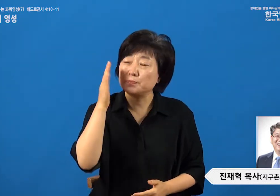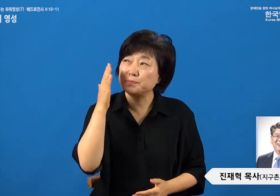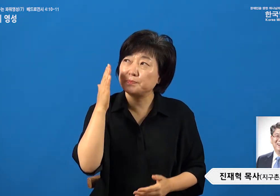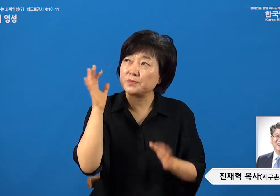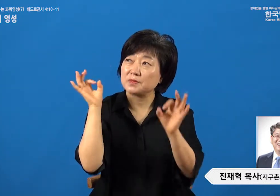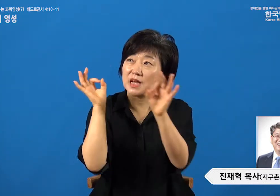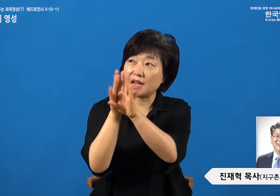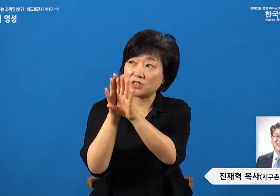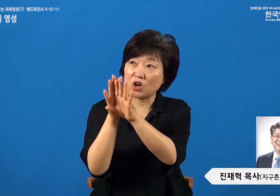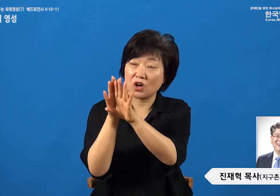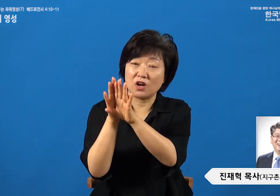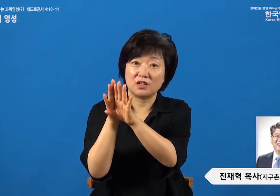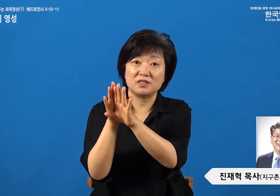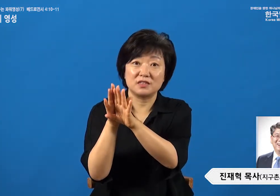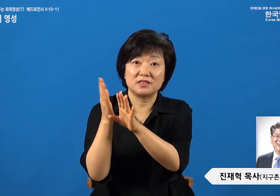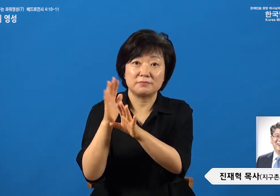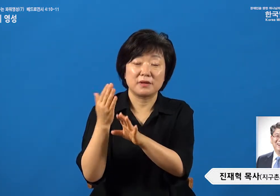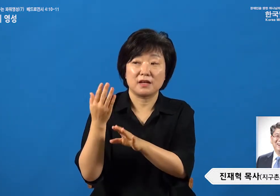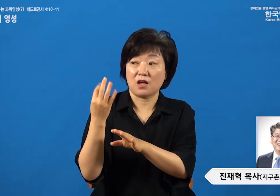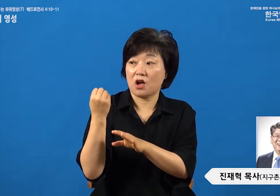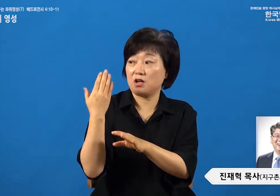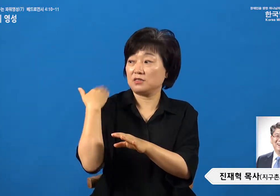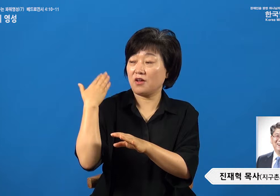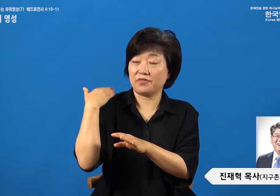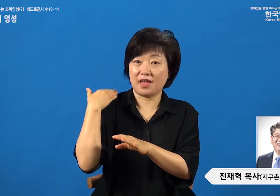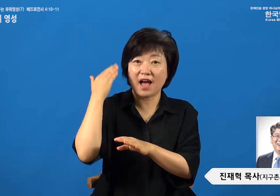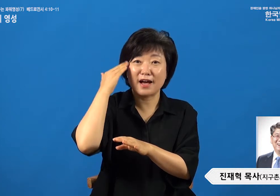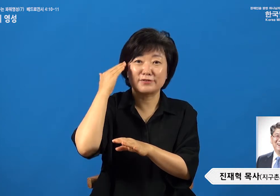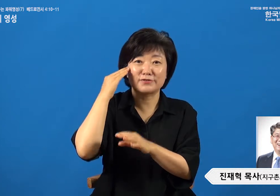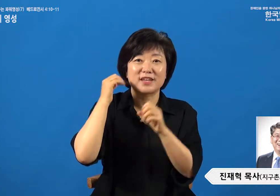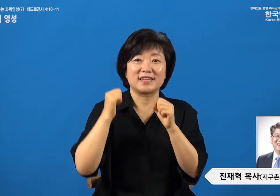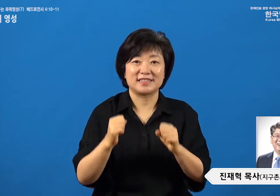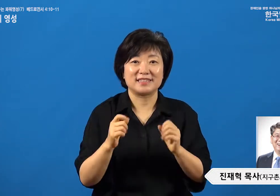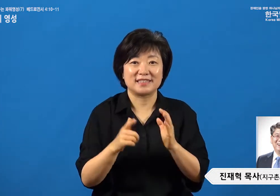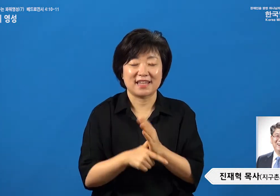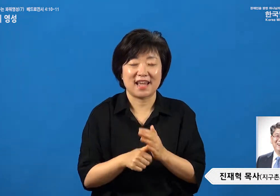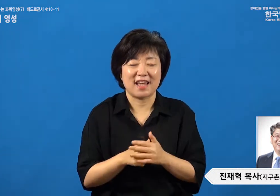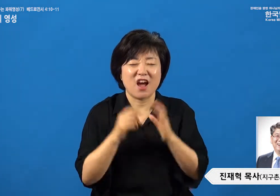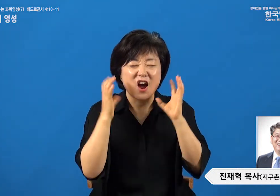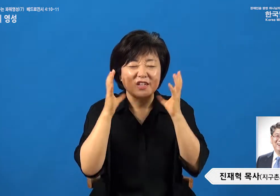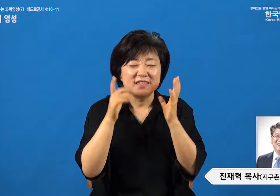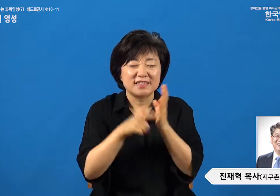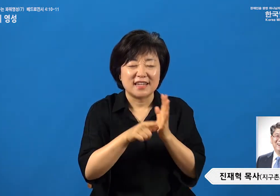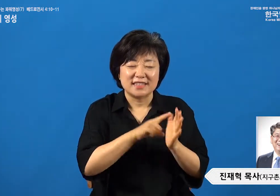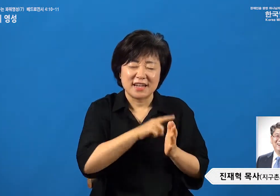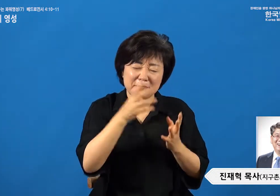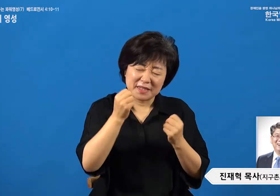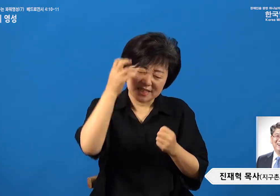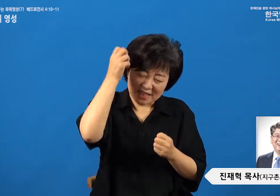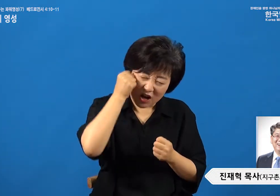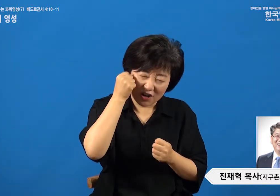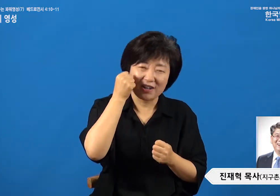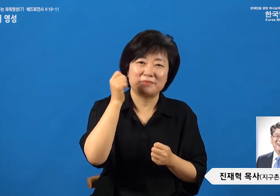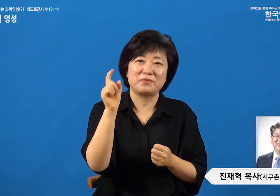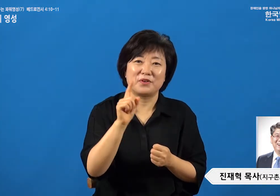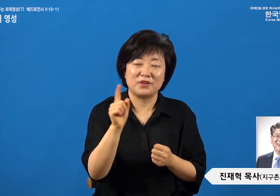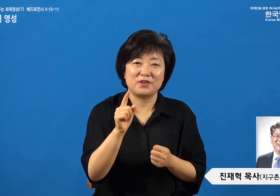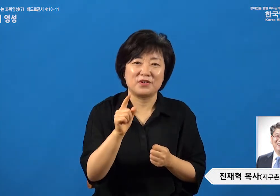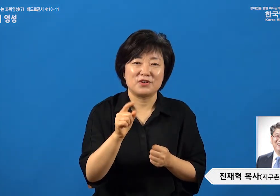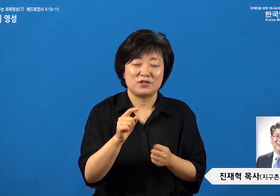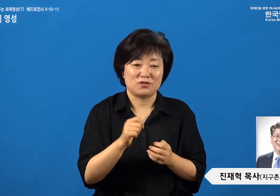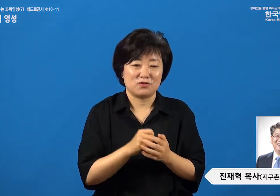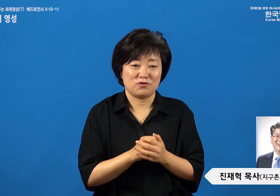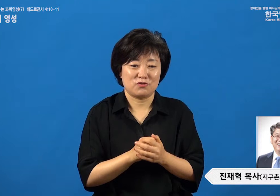요즘은 없어졌습니다마는 저는 오래전에 한국에 있을 때, 어렸을 때 제일 많이 기억나는 것 중에